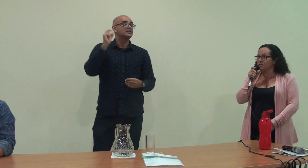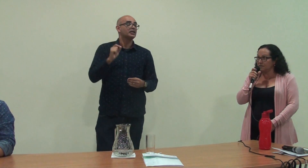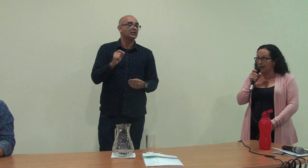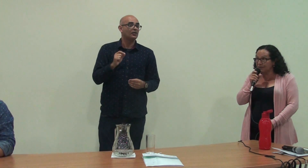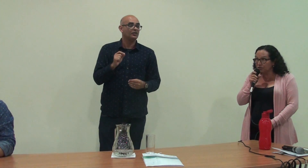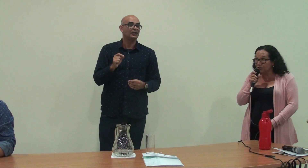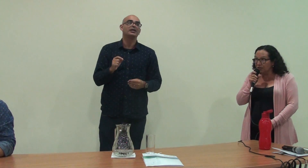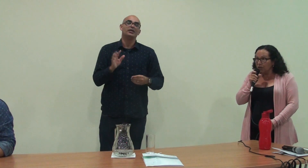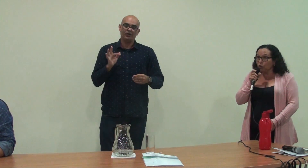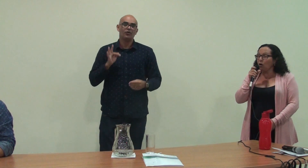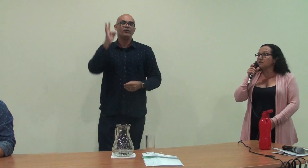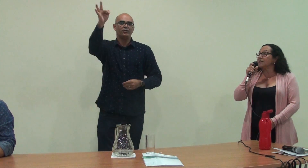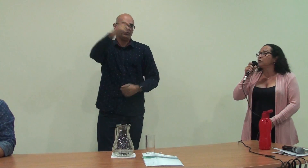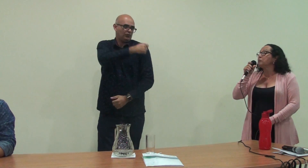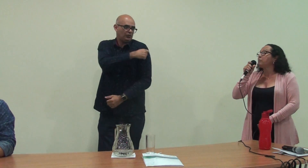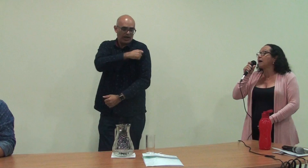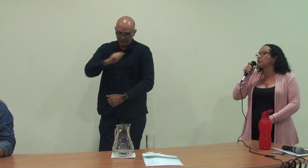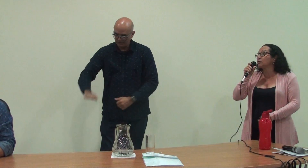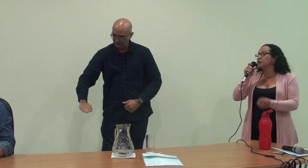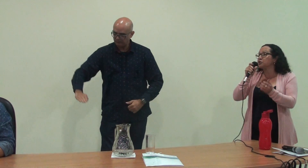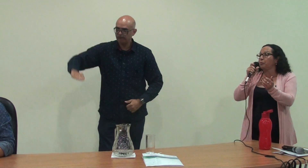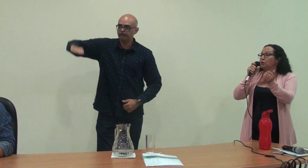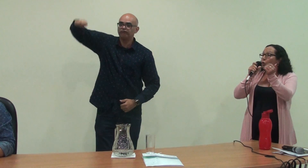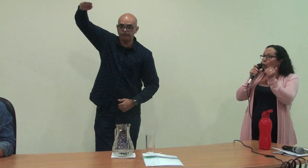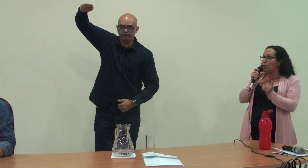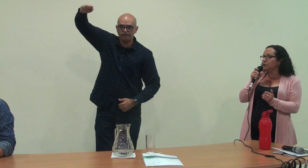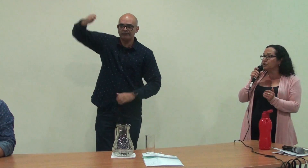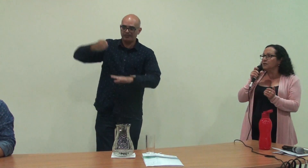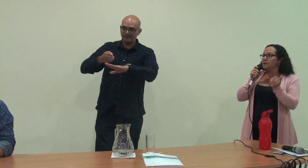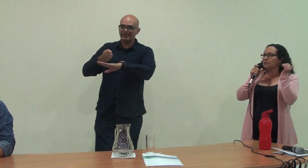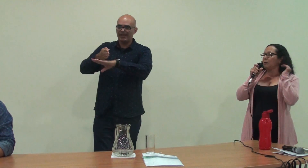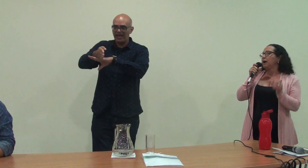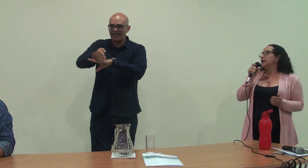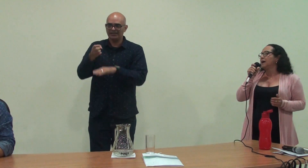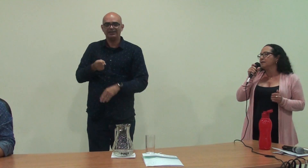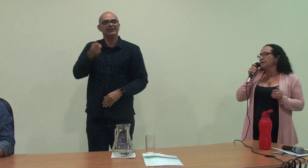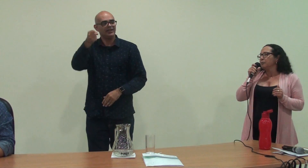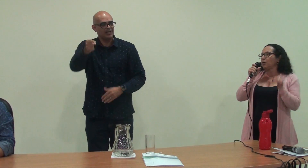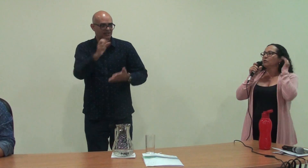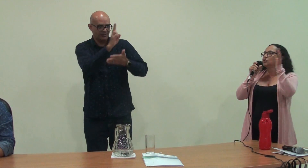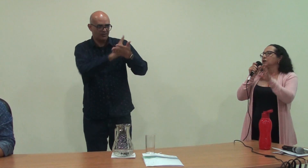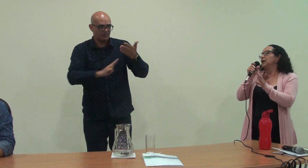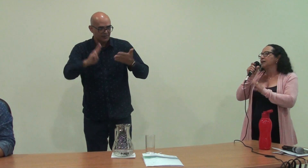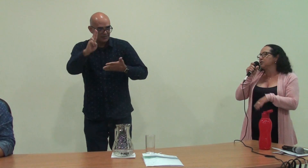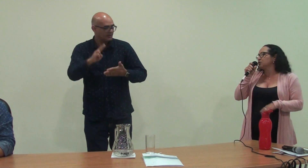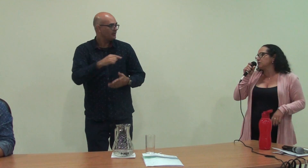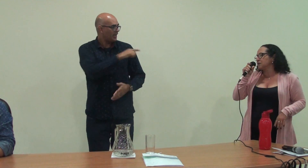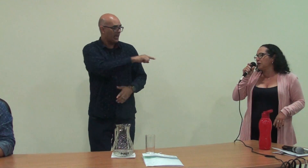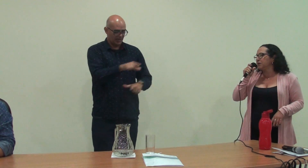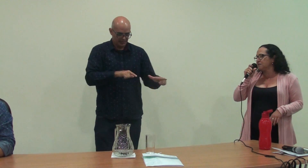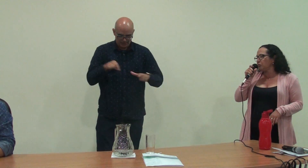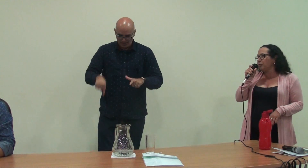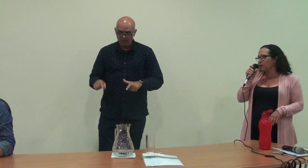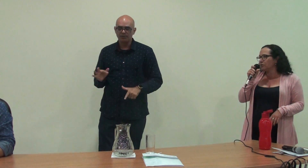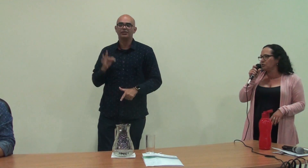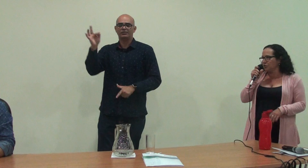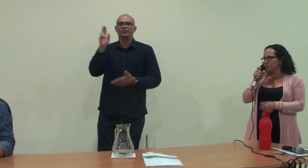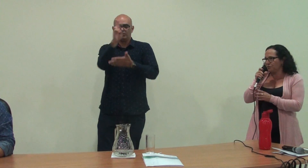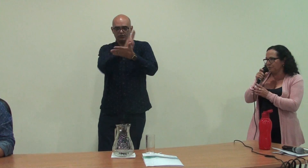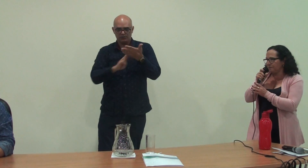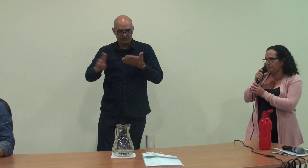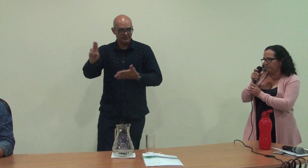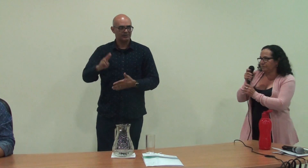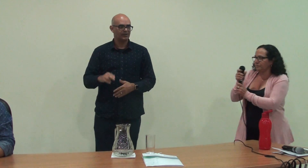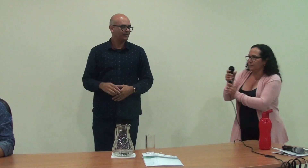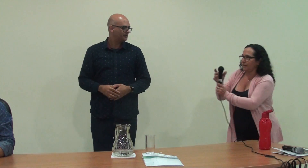chegar na universidade e qual seria o impacto que a gente pode hoje trabalhar para quando chegar lá a gente conseguir amenizar um pouquinho